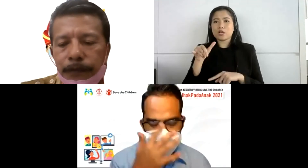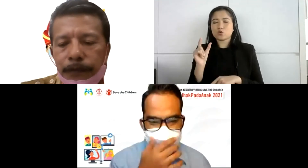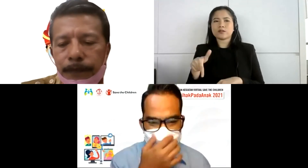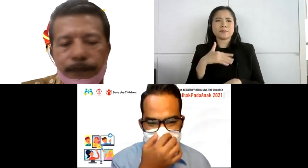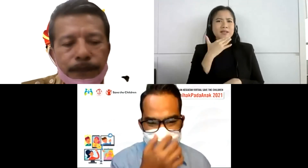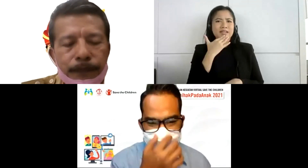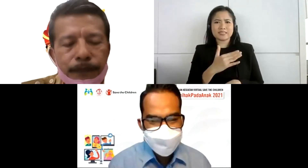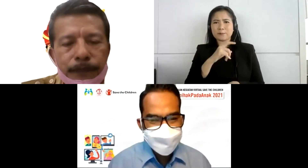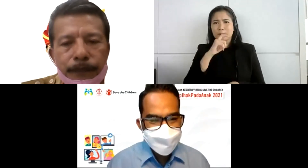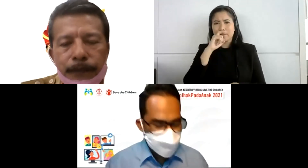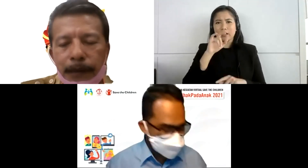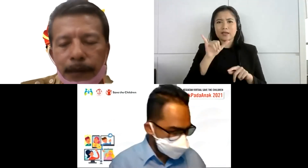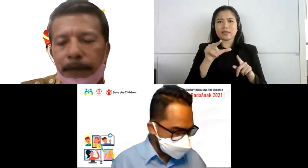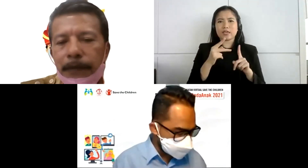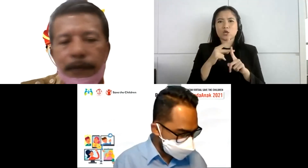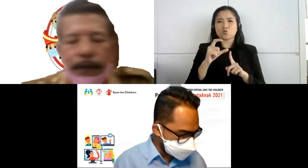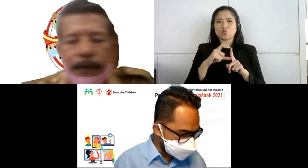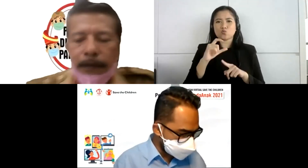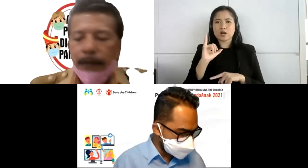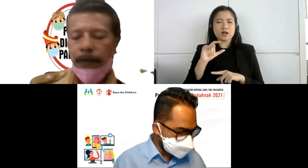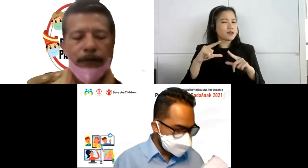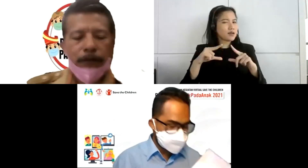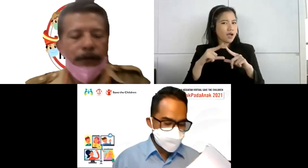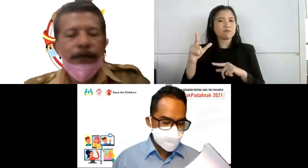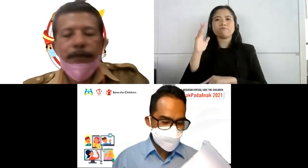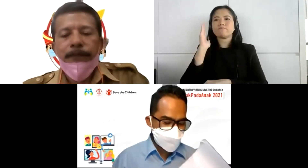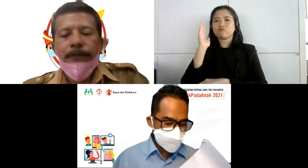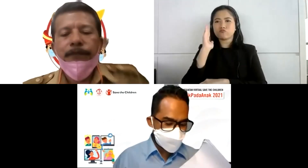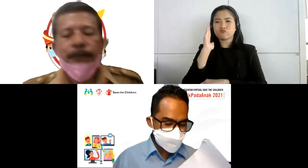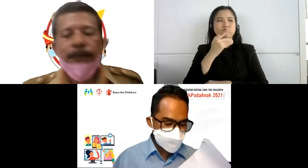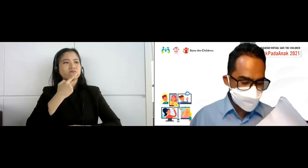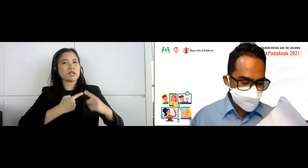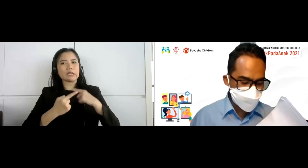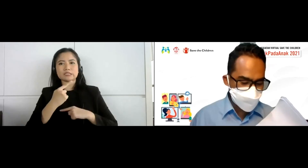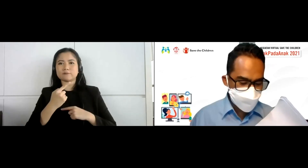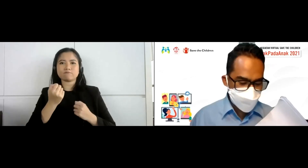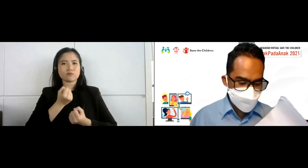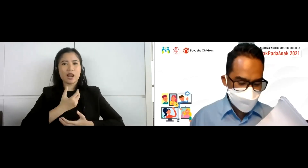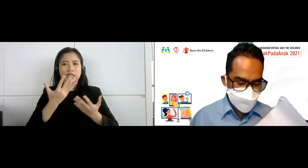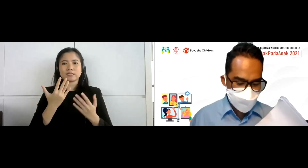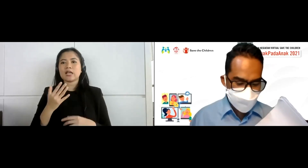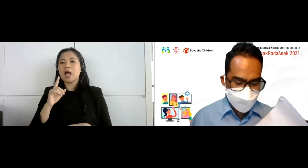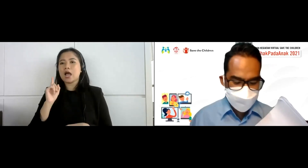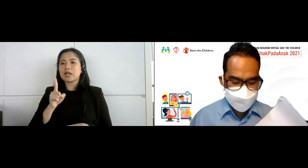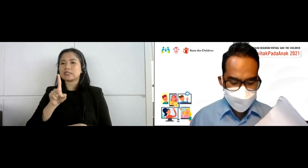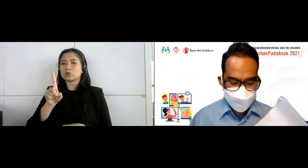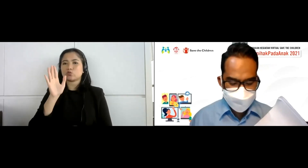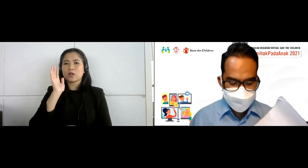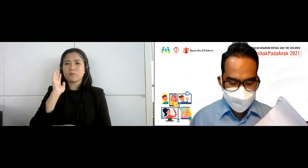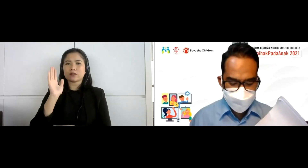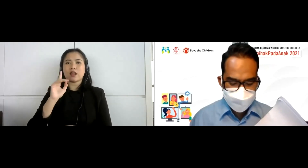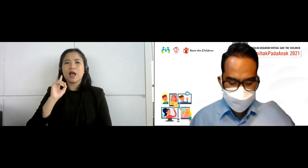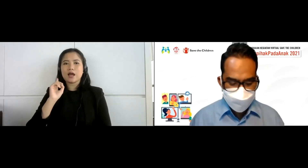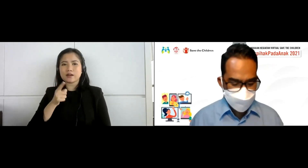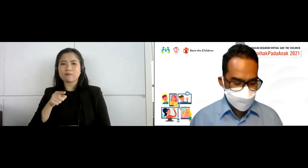atas paparannya komprehensif tadi. Dan masih ada satu narasumber. Saya mengundang Pak Ledi Soru, Kepala Desa Makata Keri,